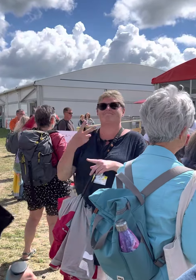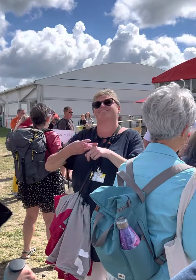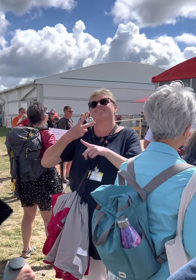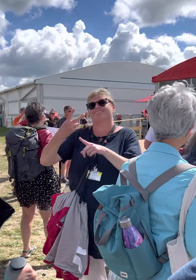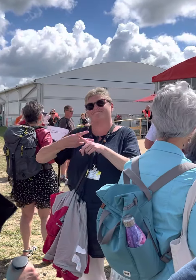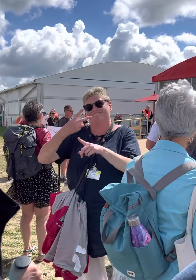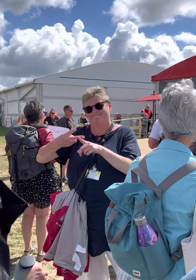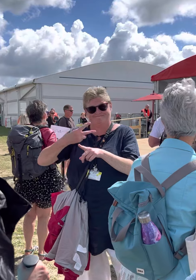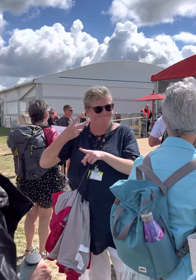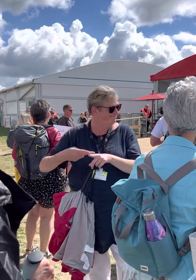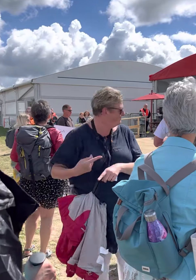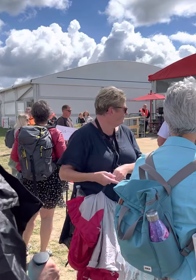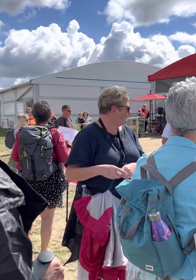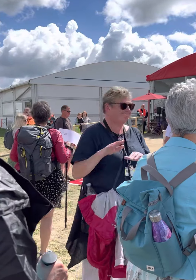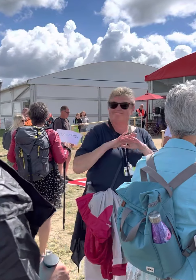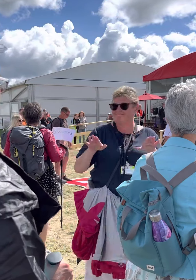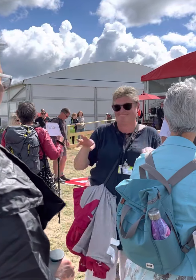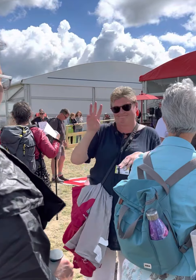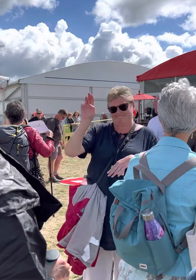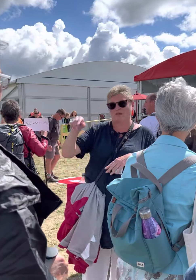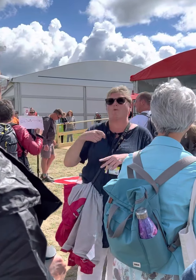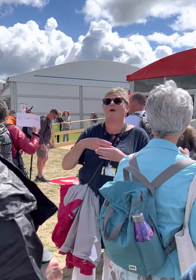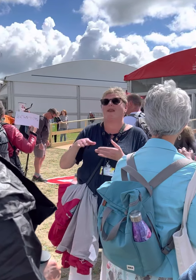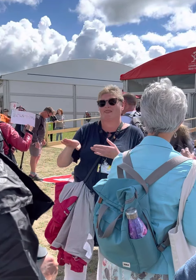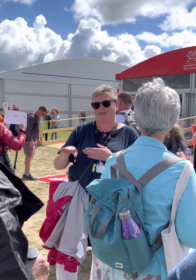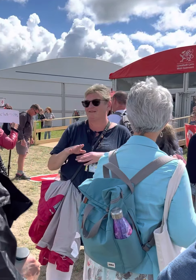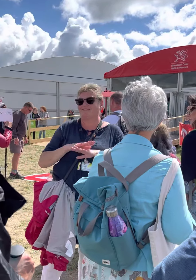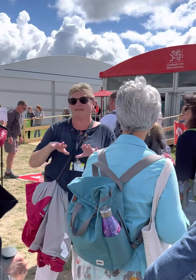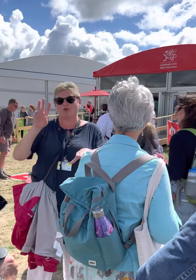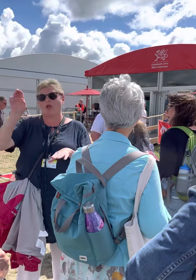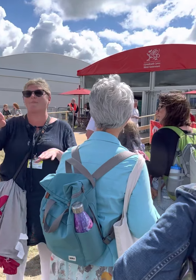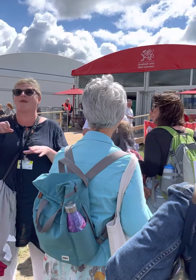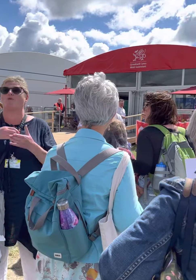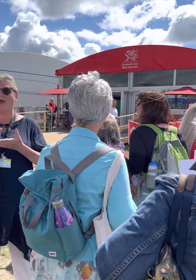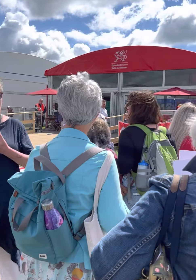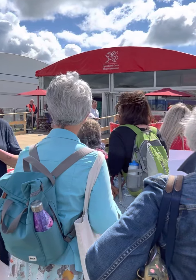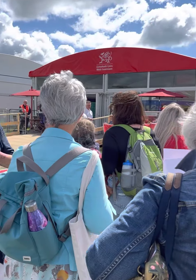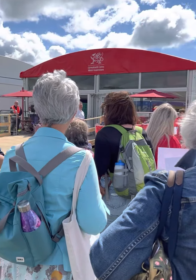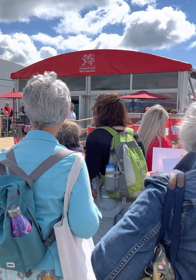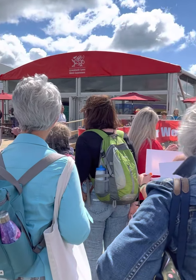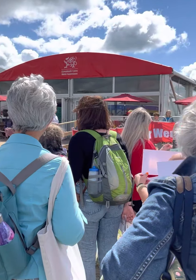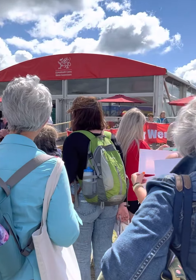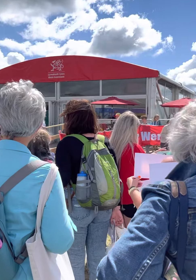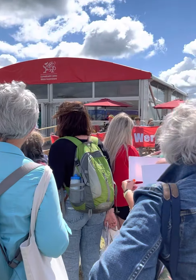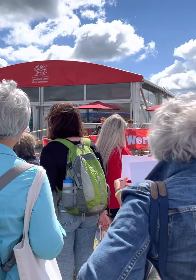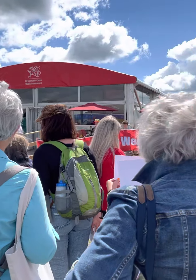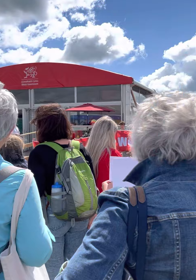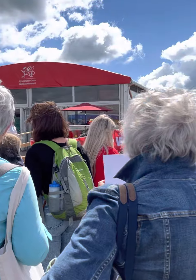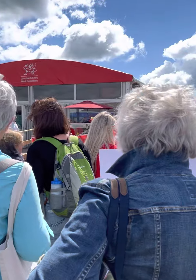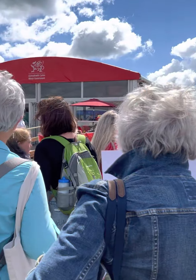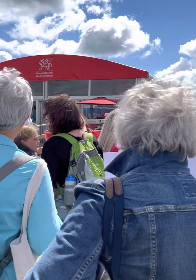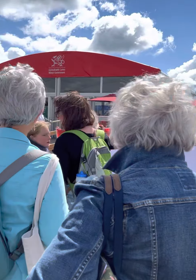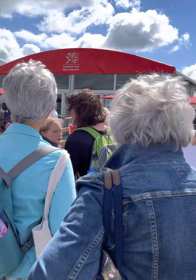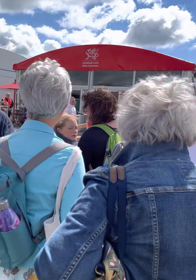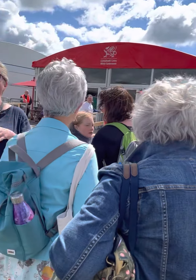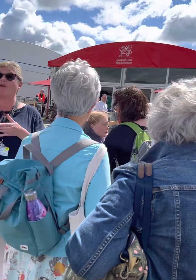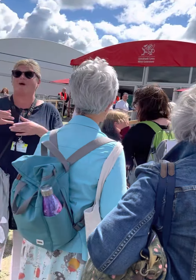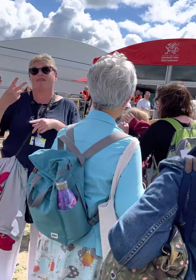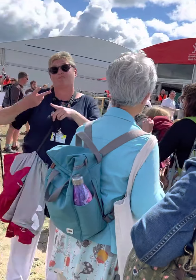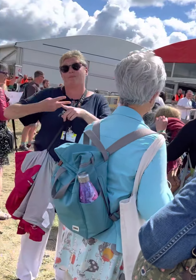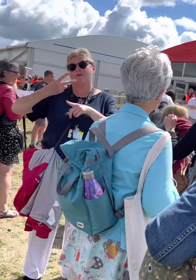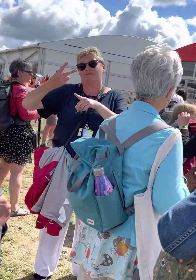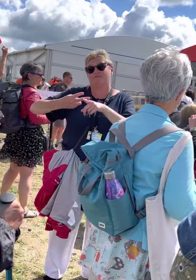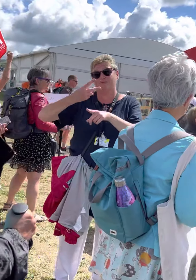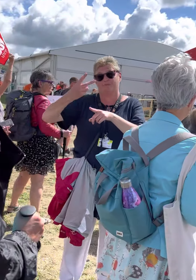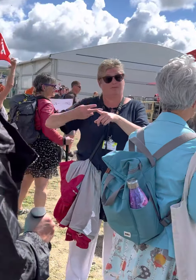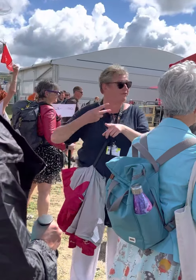Cymru ar werth! Nid yw Cymru ar werth! Nid yw Cymru ar werth! Nid yw Cymru ar werth! Nid yw Cymru ar